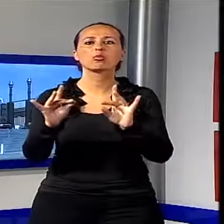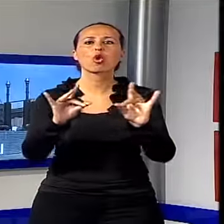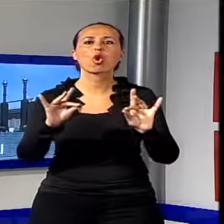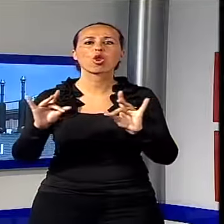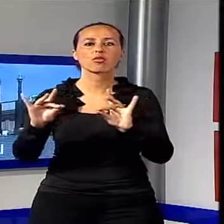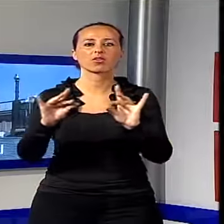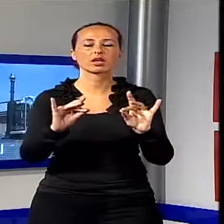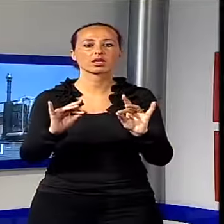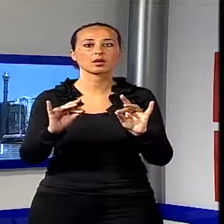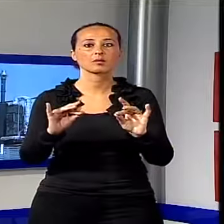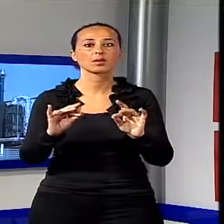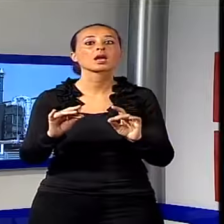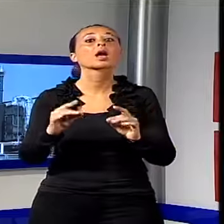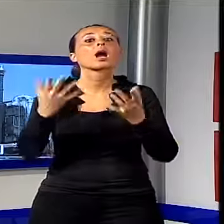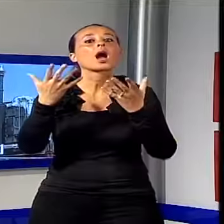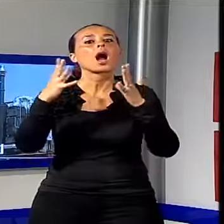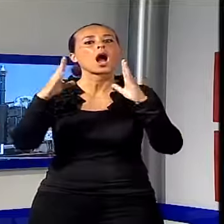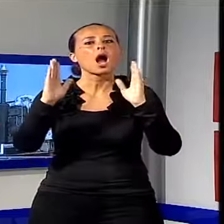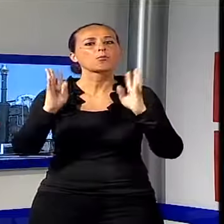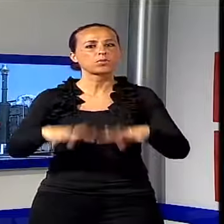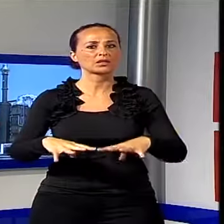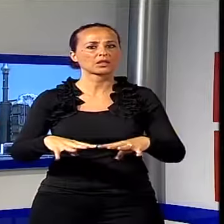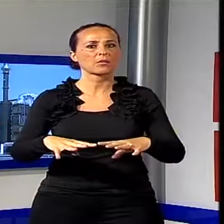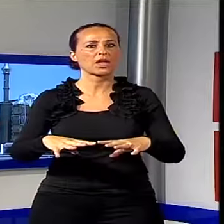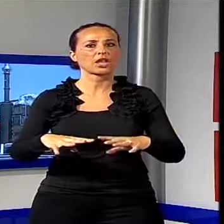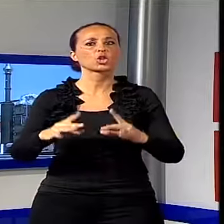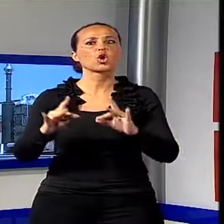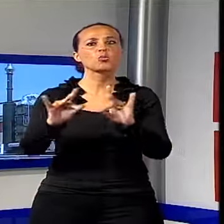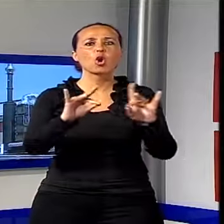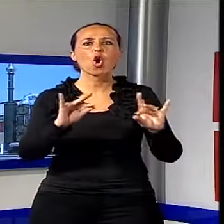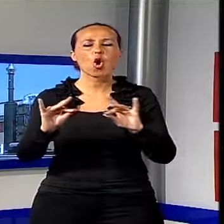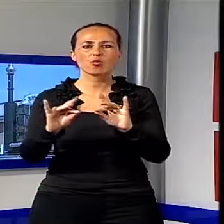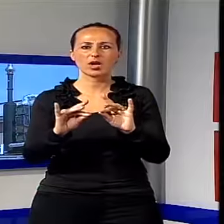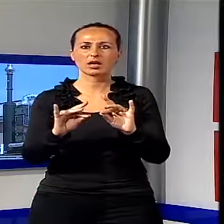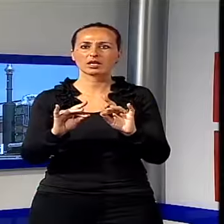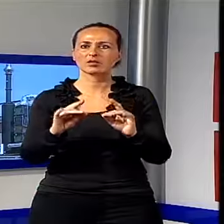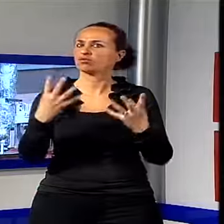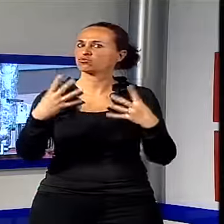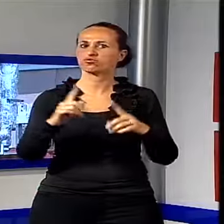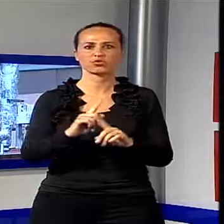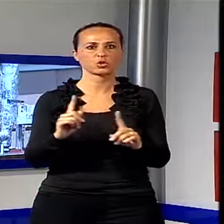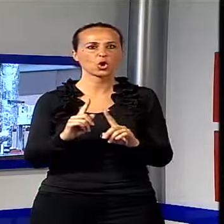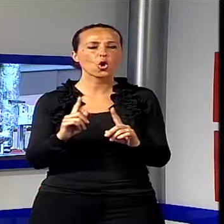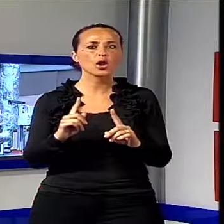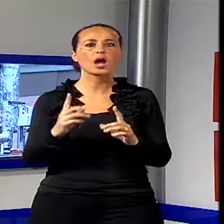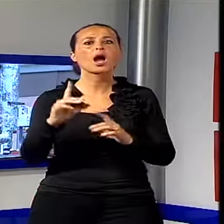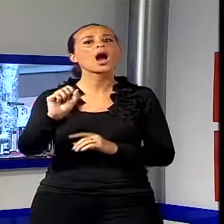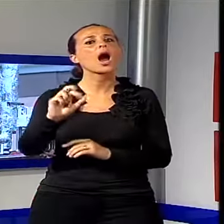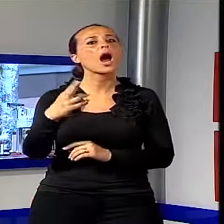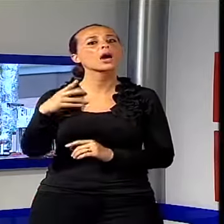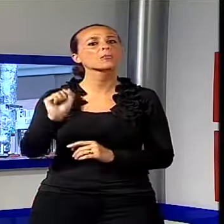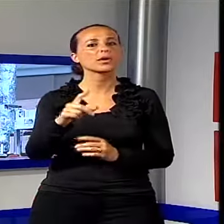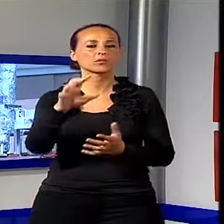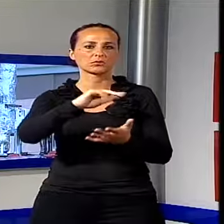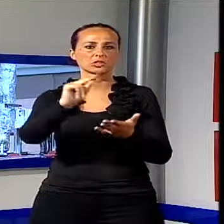del sistema di abbattimento per le polveri, così l'ARPAT relaziona a comune e provincia sull'impianto a biomasse di via Canovetta